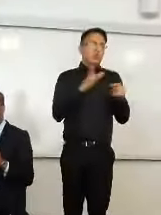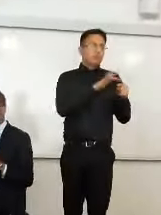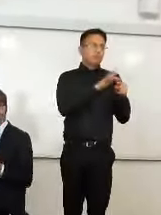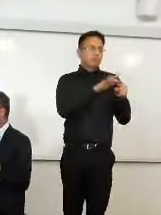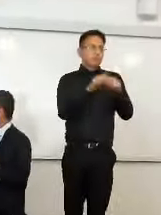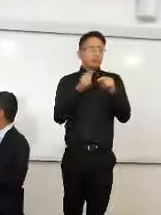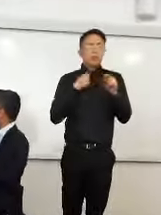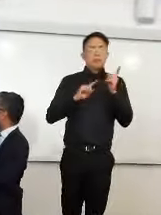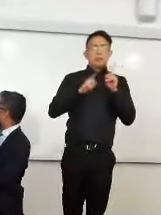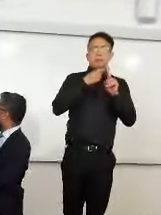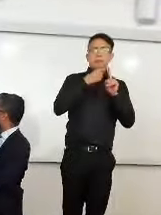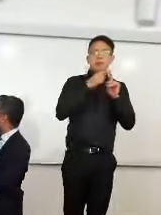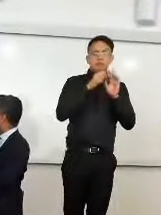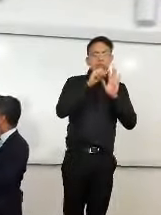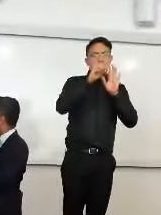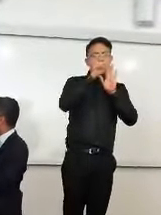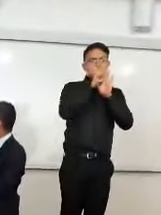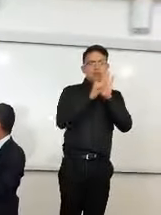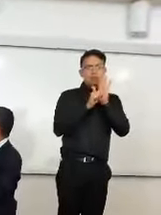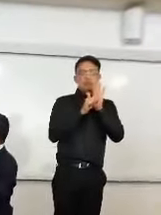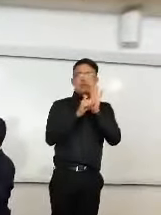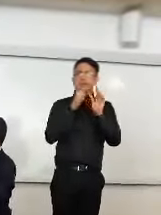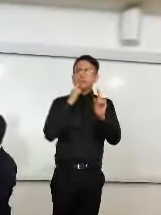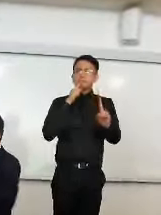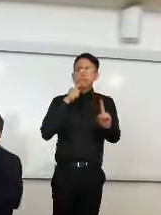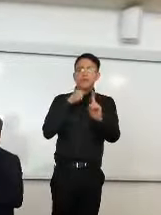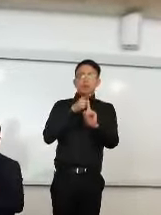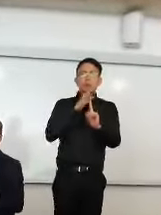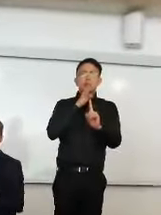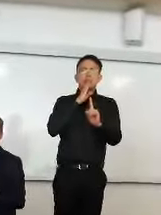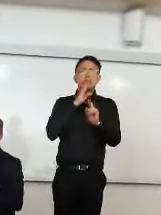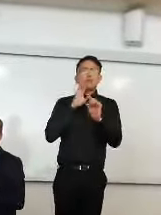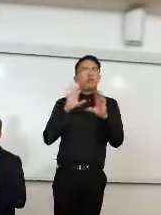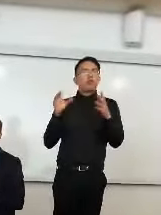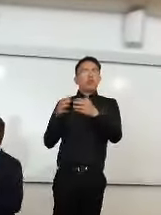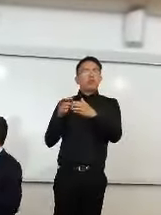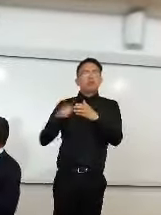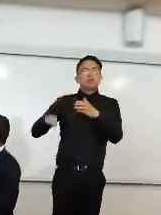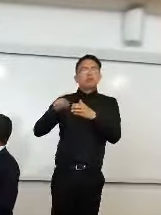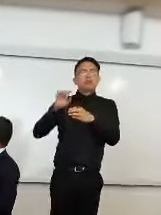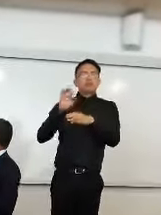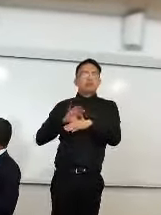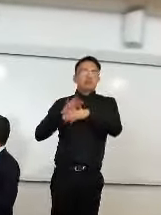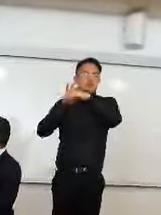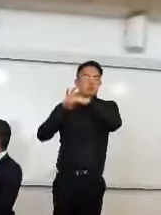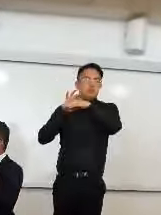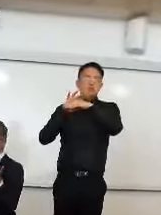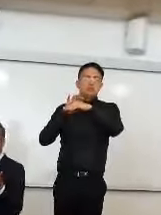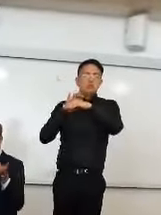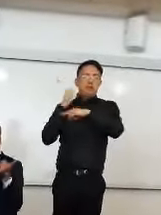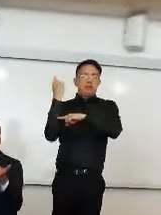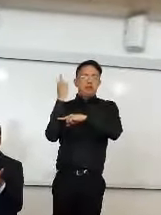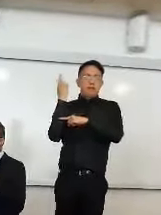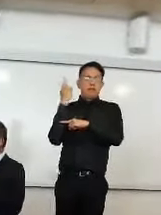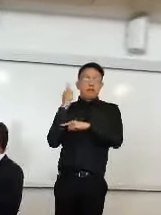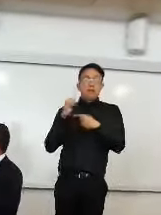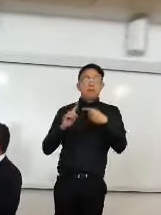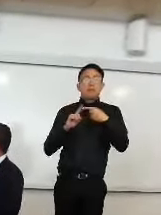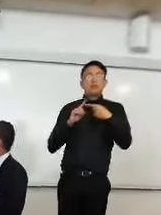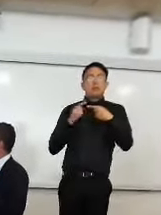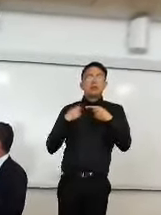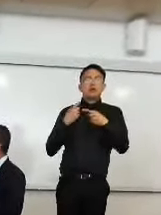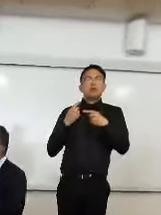artículos de la resolución, está encaminada, está dirigida a los integrantes del Sistema General de Seguridad Social y Salud, y especialmente uno, a las